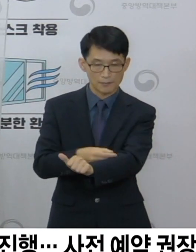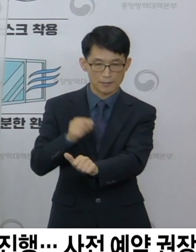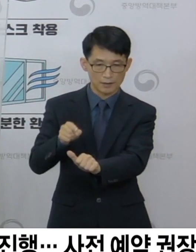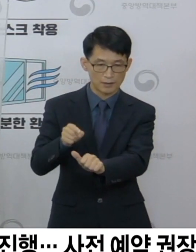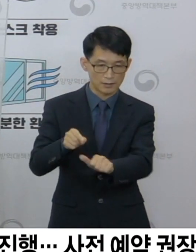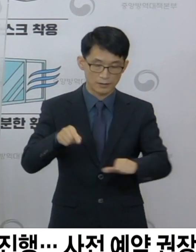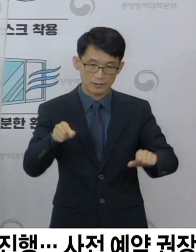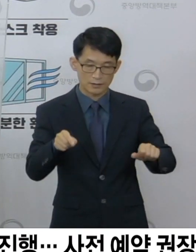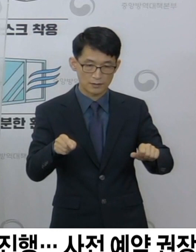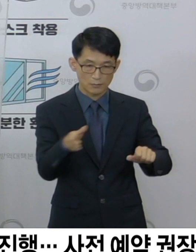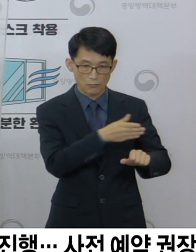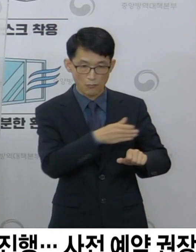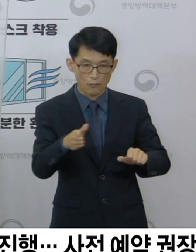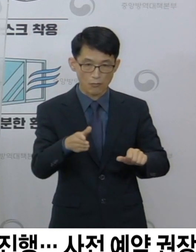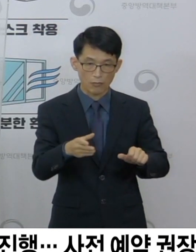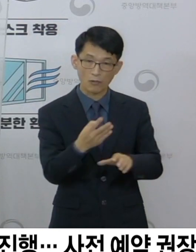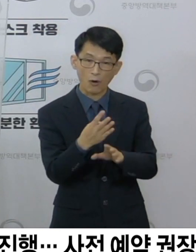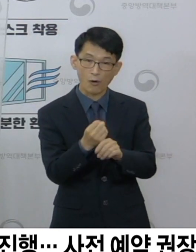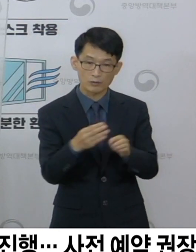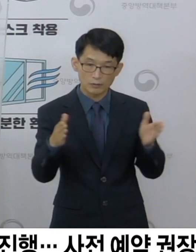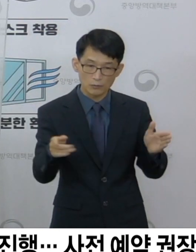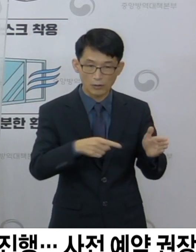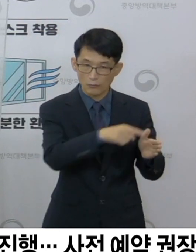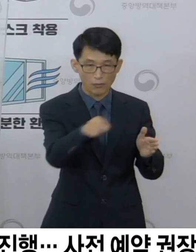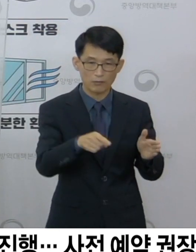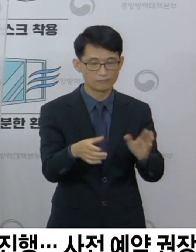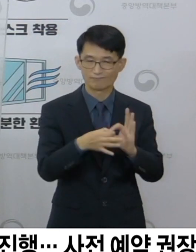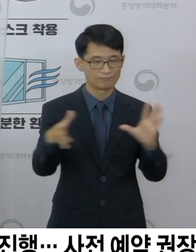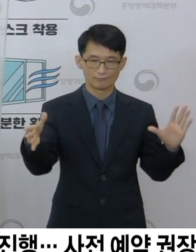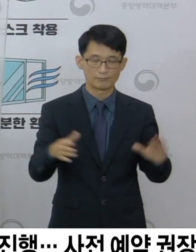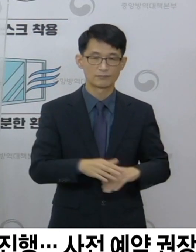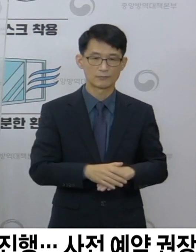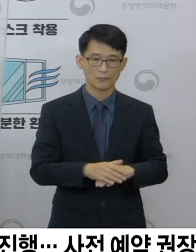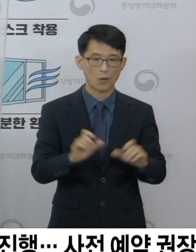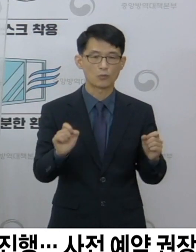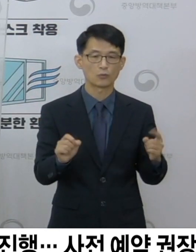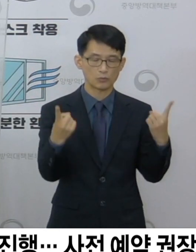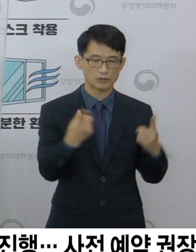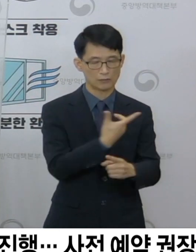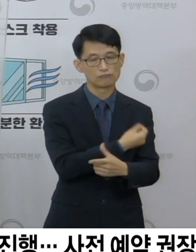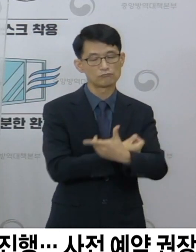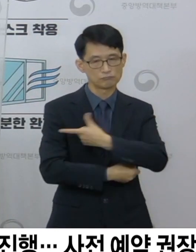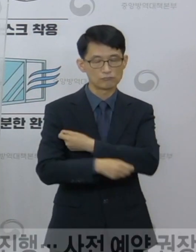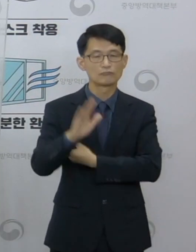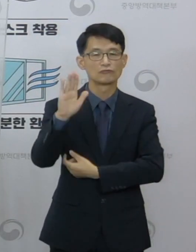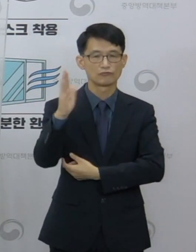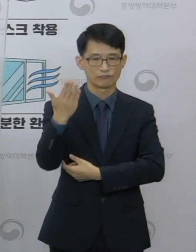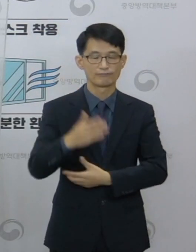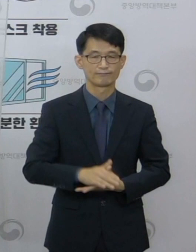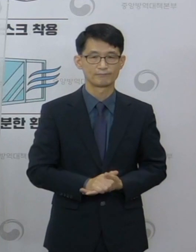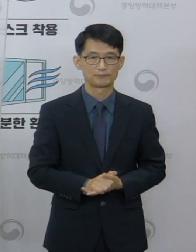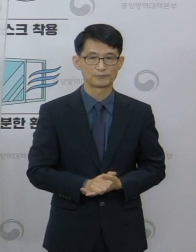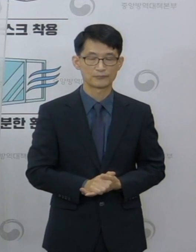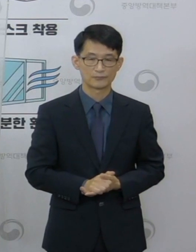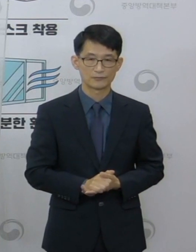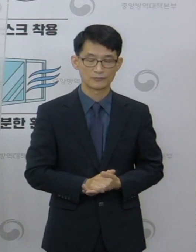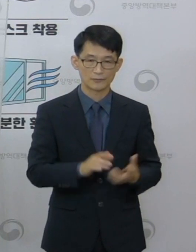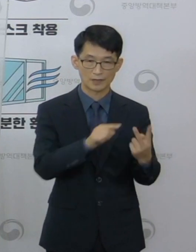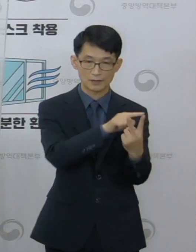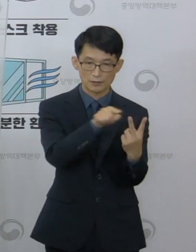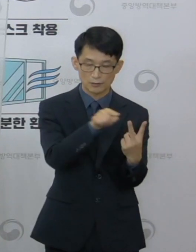간격에 제한은 없습니다 동시 접종 또한 가능합니다 두 종류의